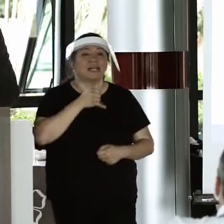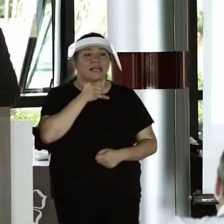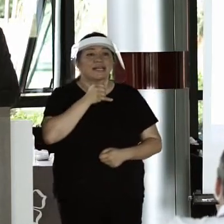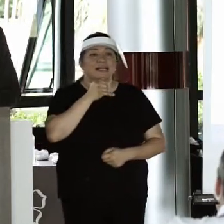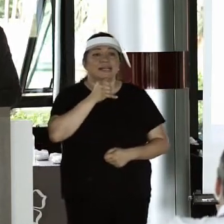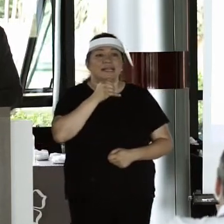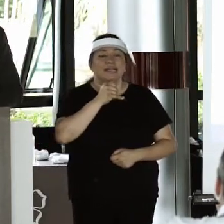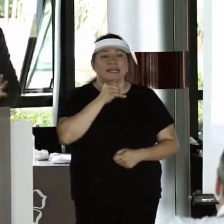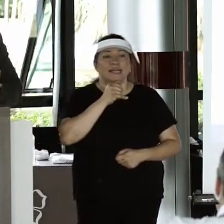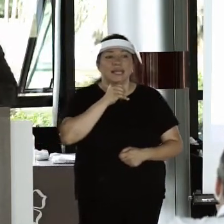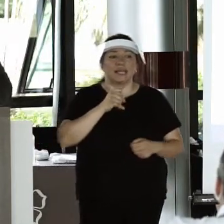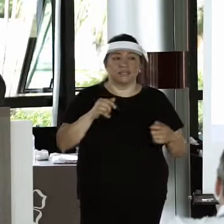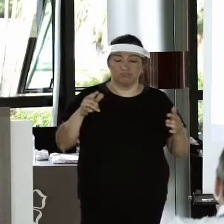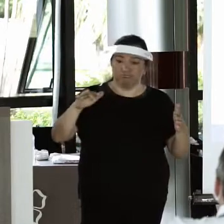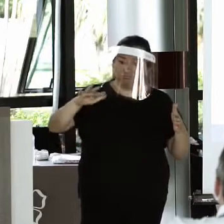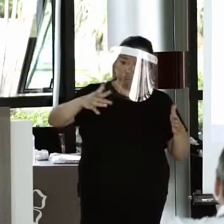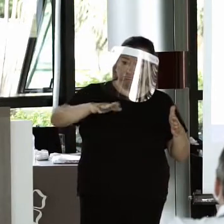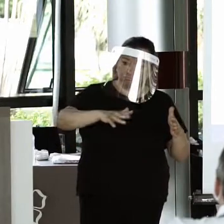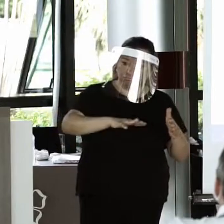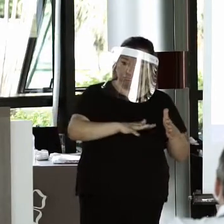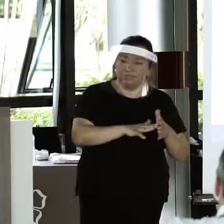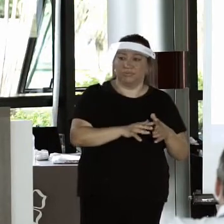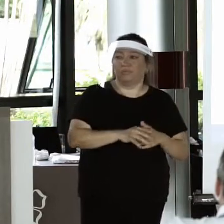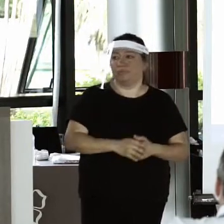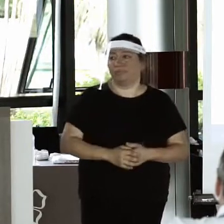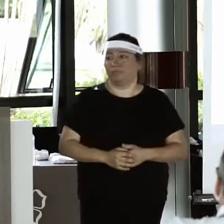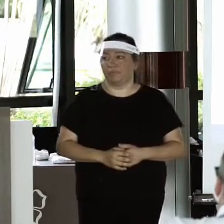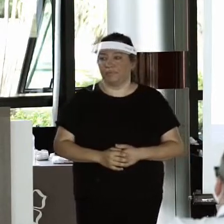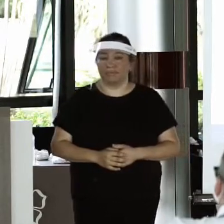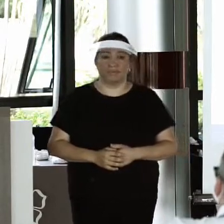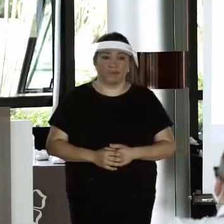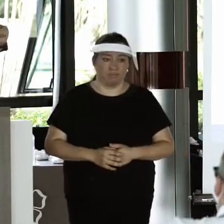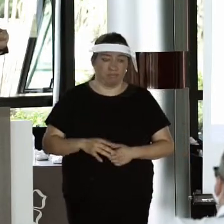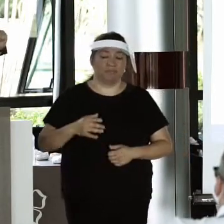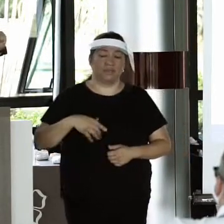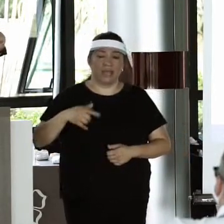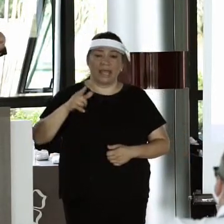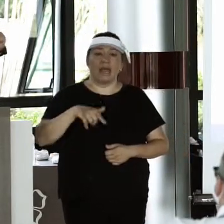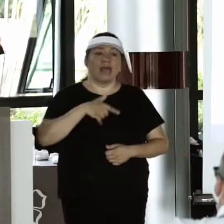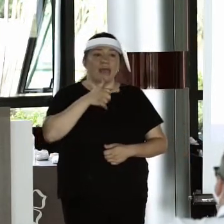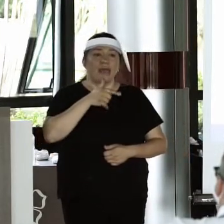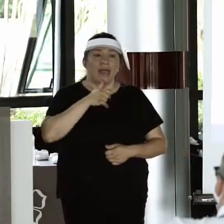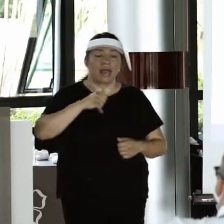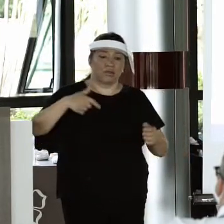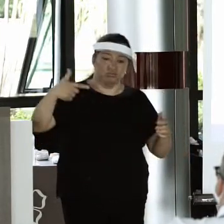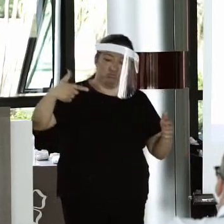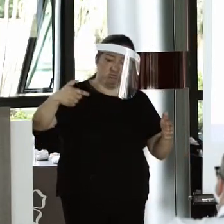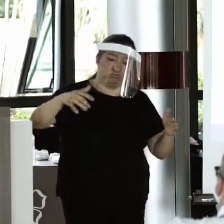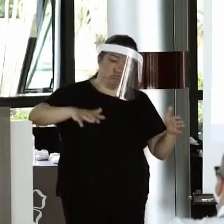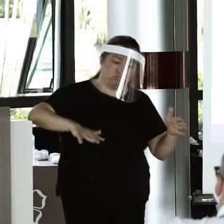de estanqueidade. O que é isso? A gente coloca uma lâmina de água na região onde foi